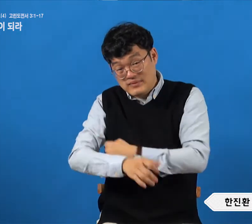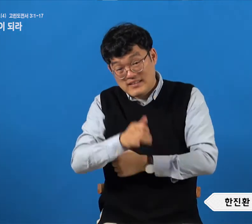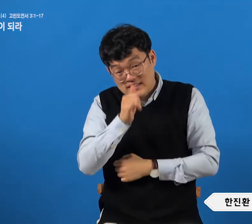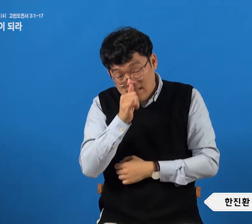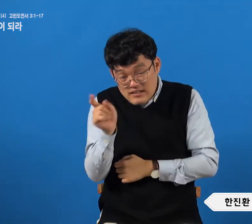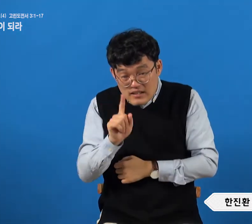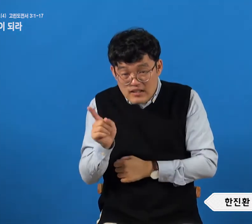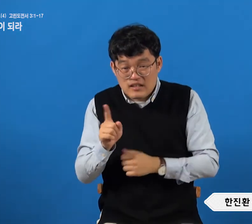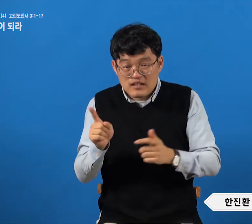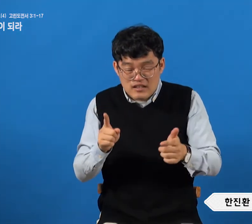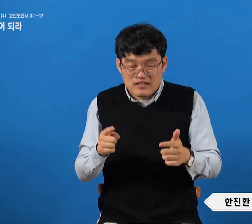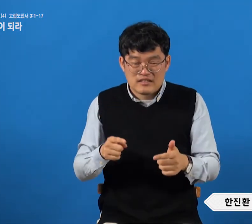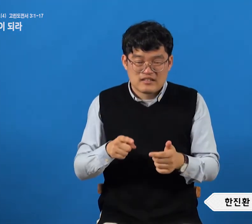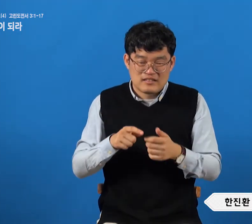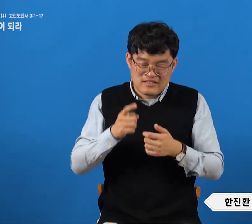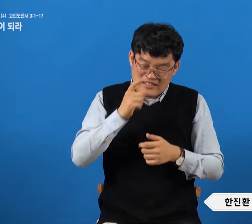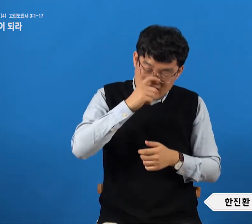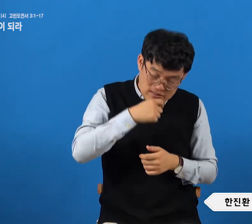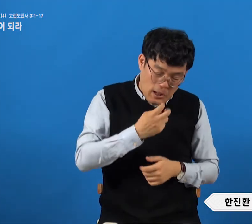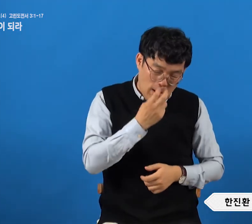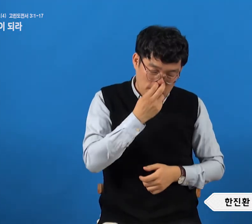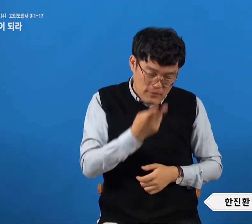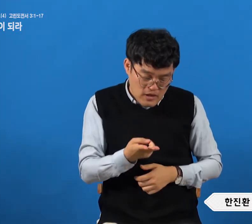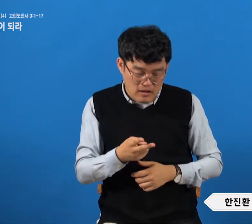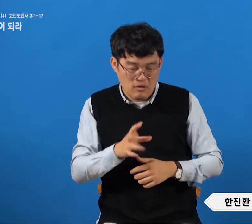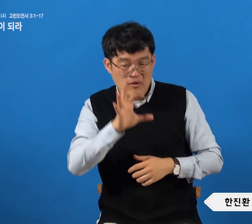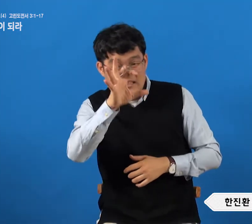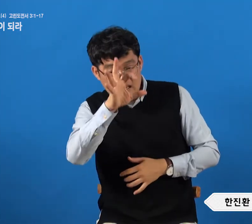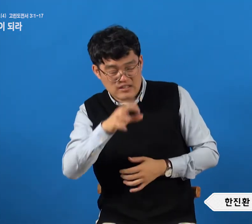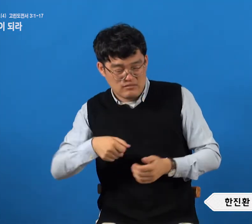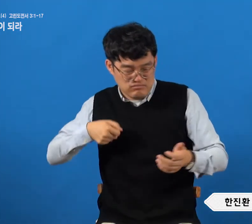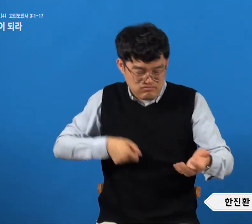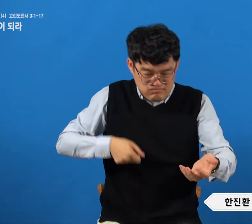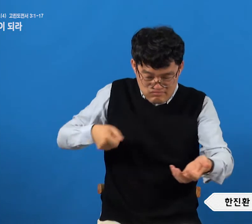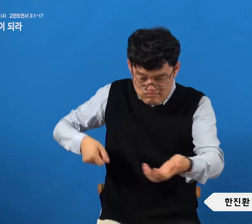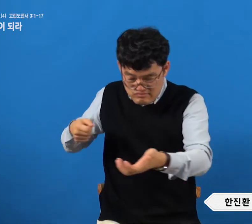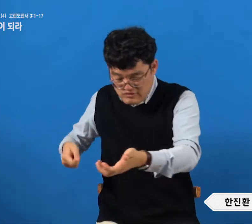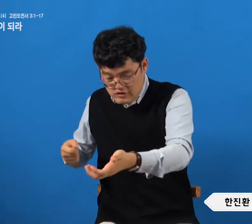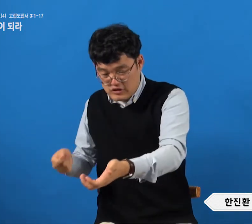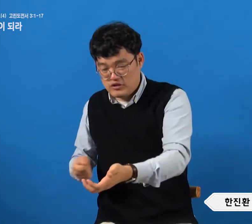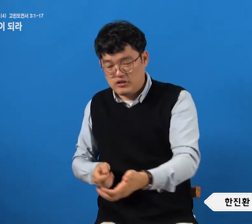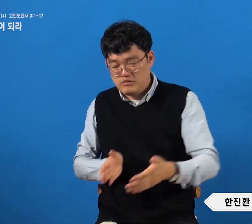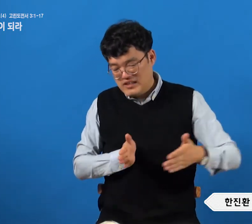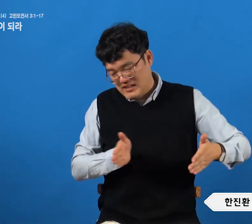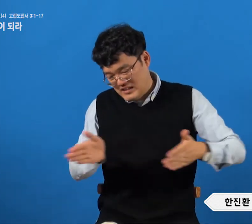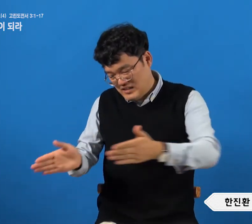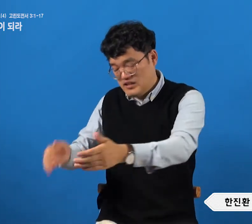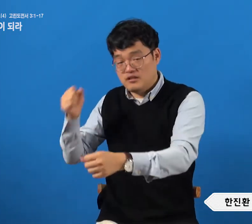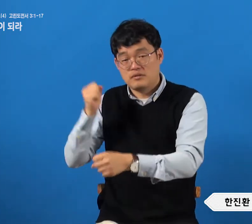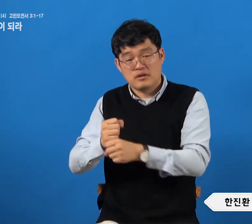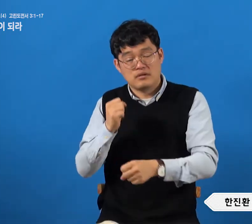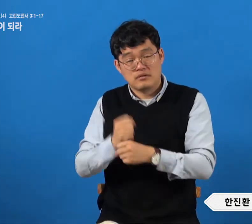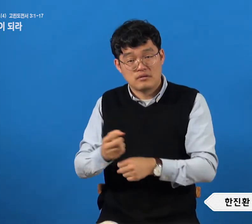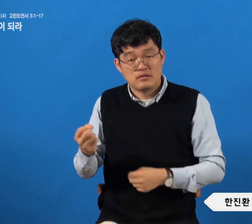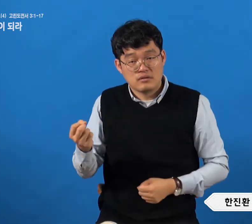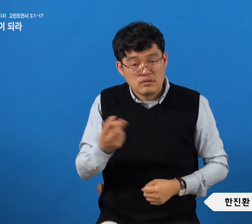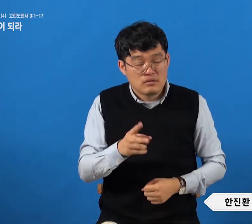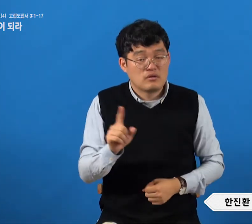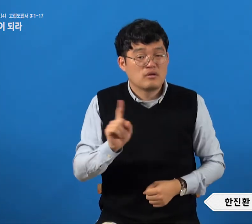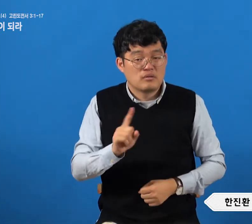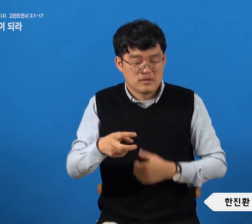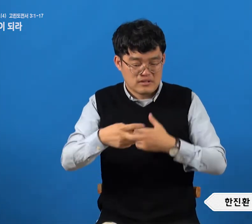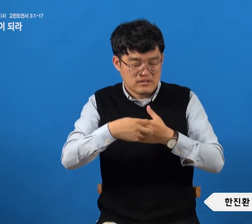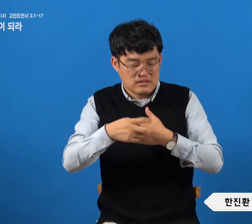다니면서 시골 그 화장실, 냄새나는 화장실 소독하고 도로 보수하고,